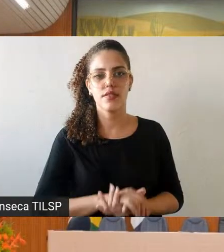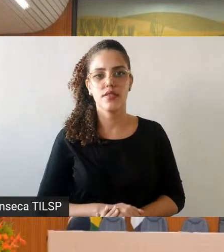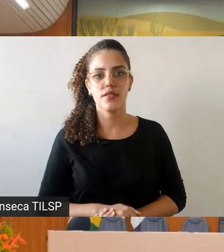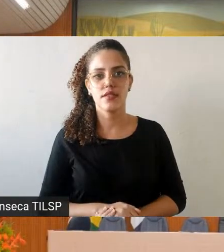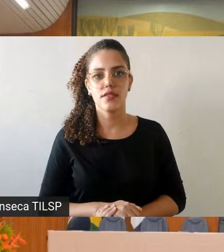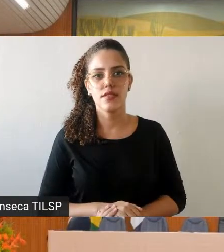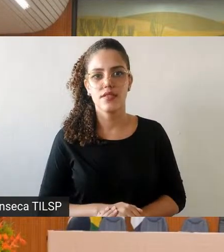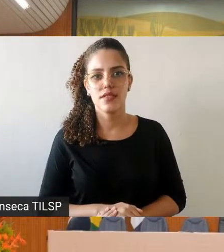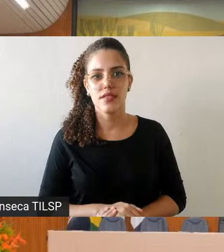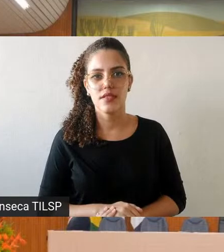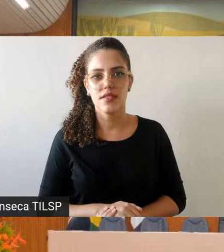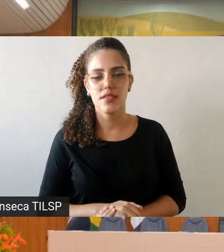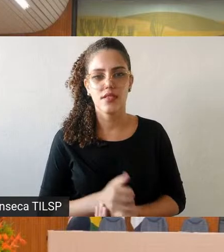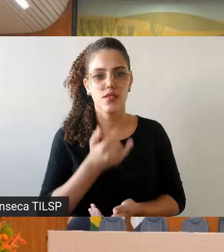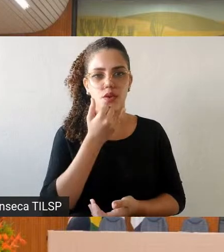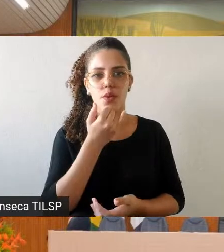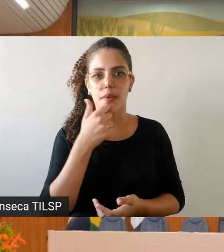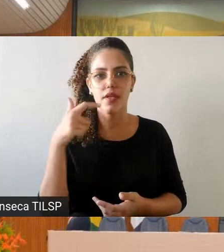corações